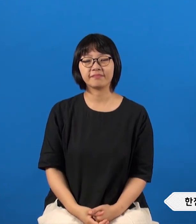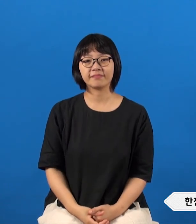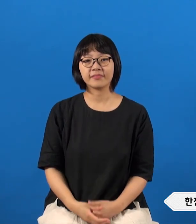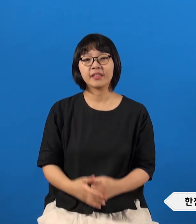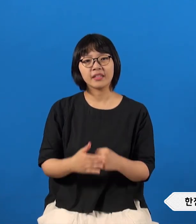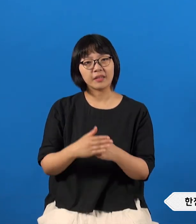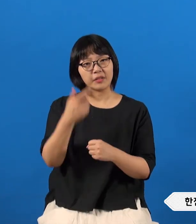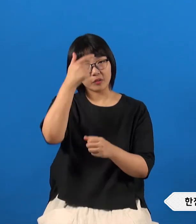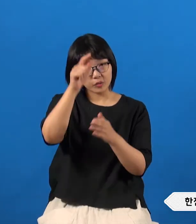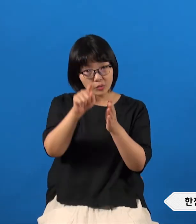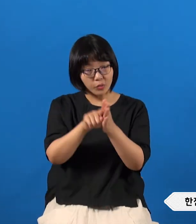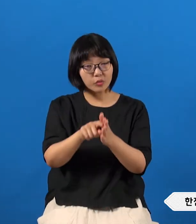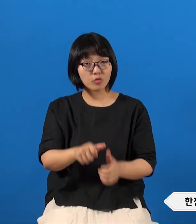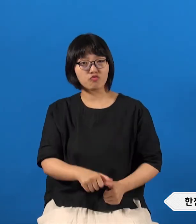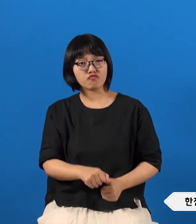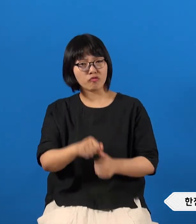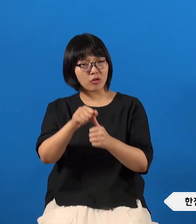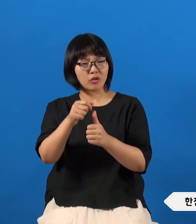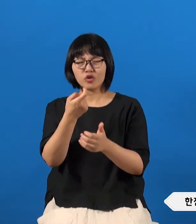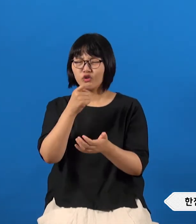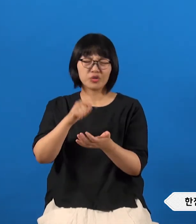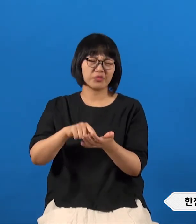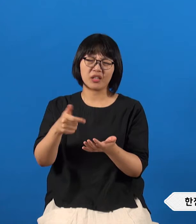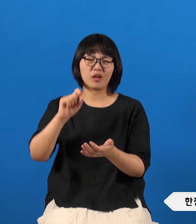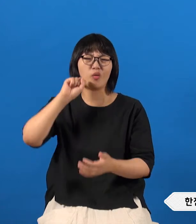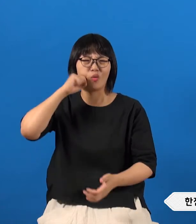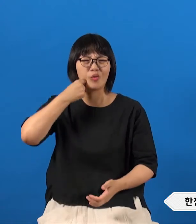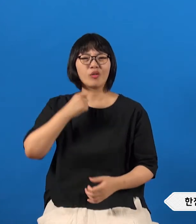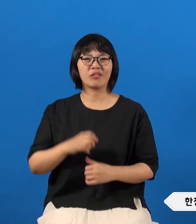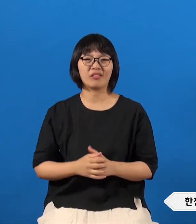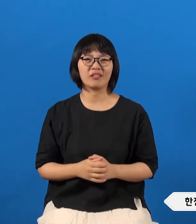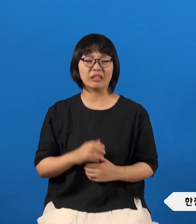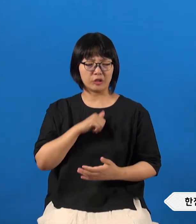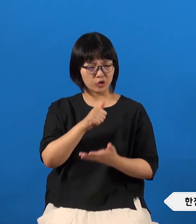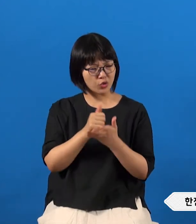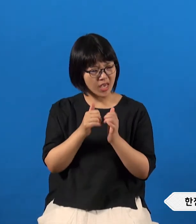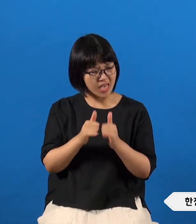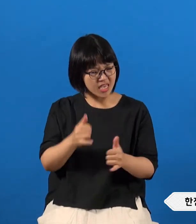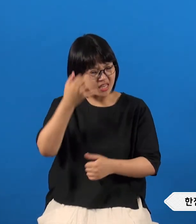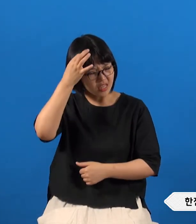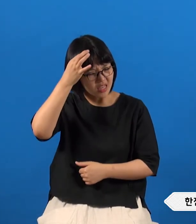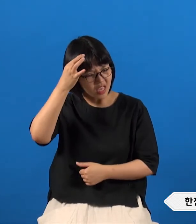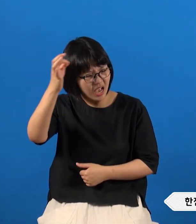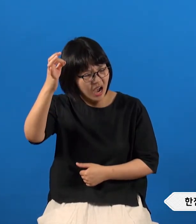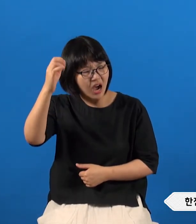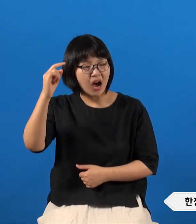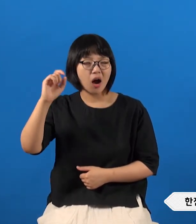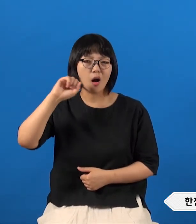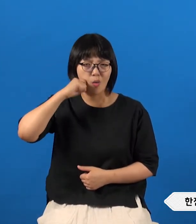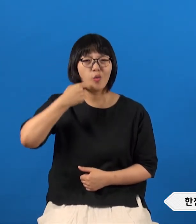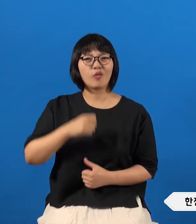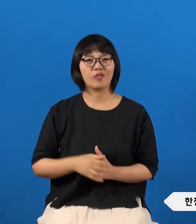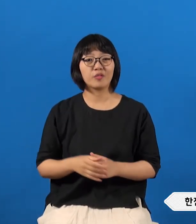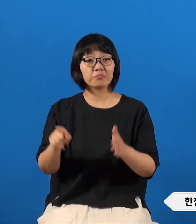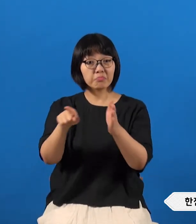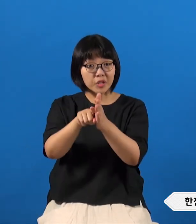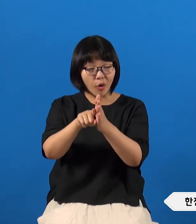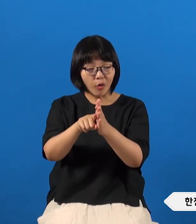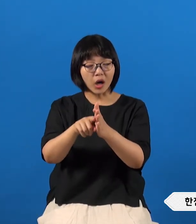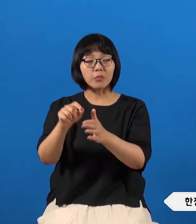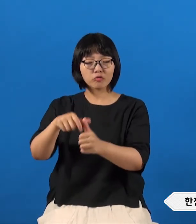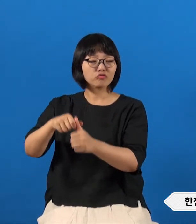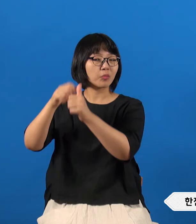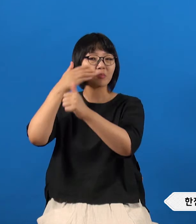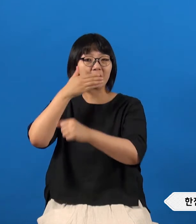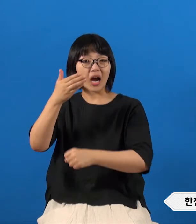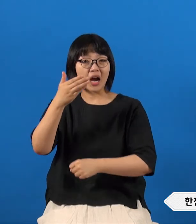그래서 기독교의 구원은 결코 쉬운 것이 아닙니다. 복음을 믿기만 하면 구원받지만